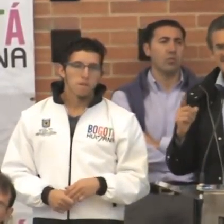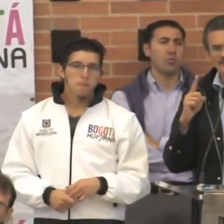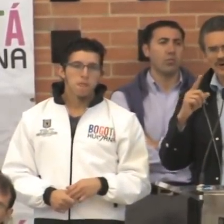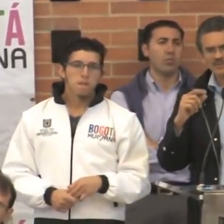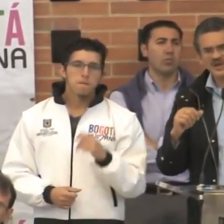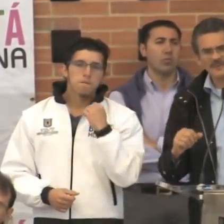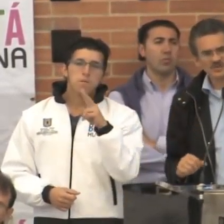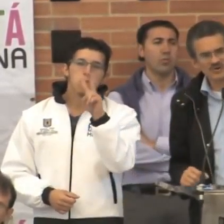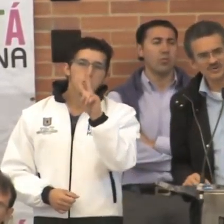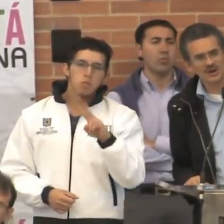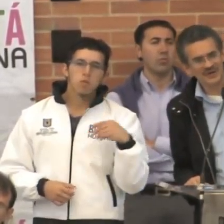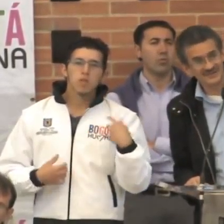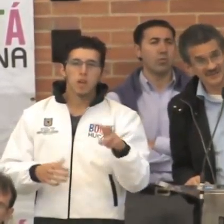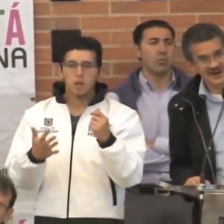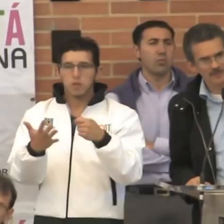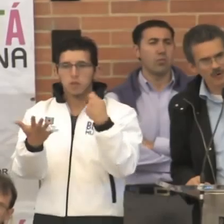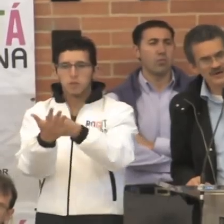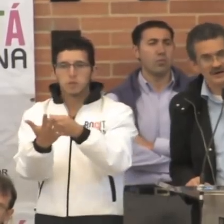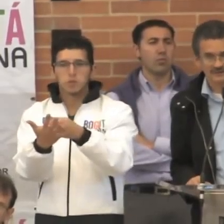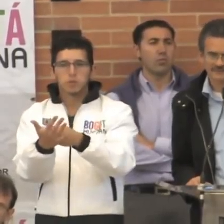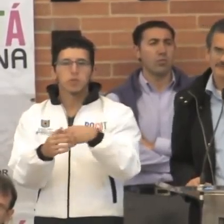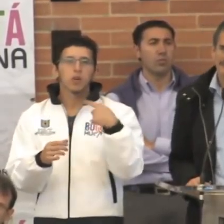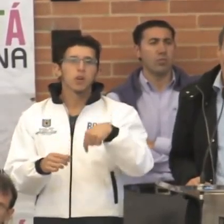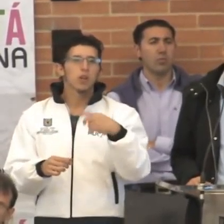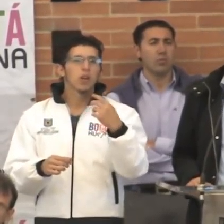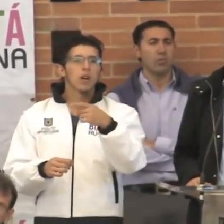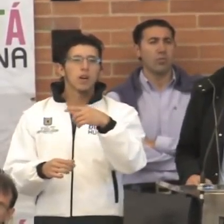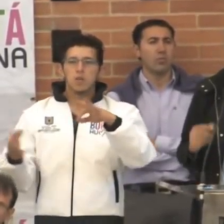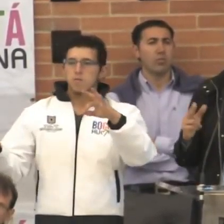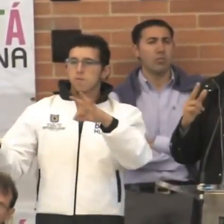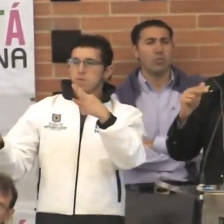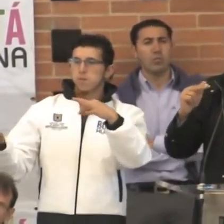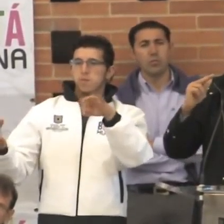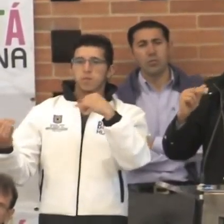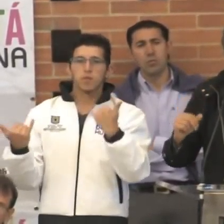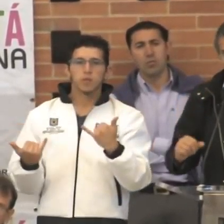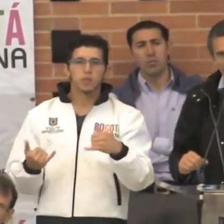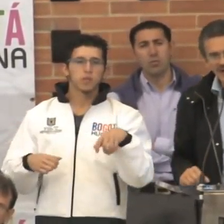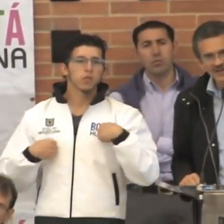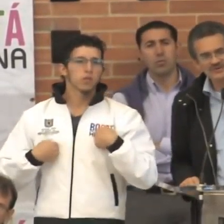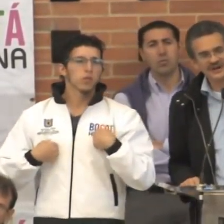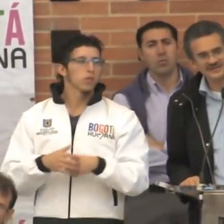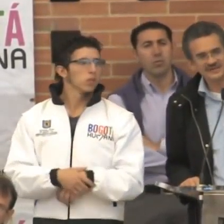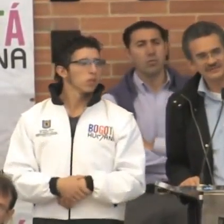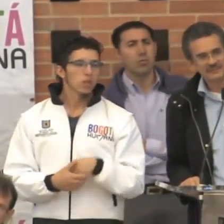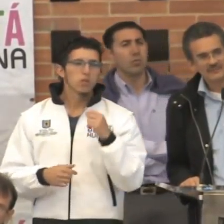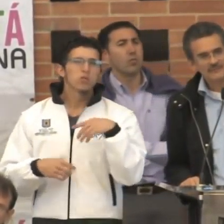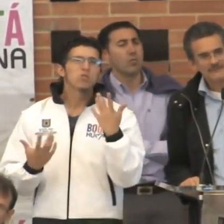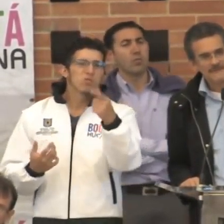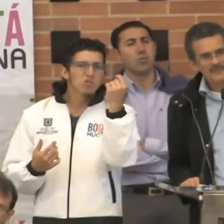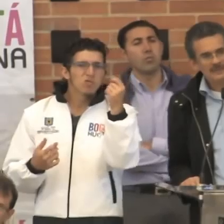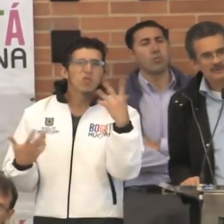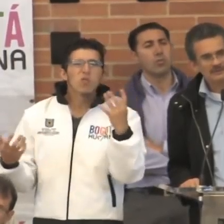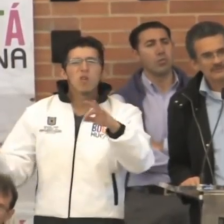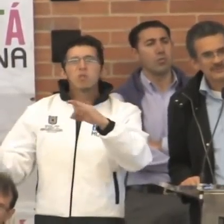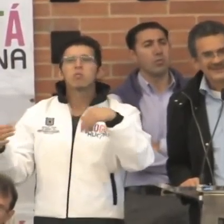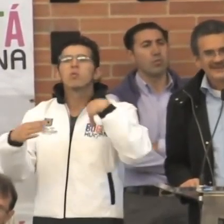El viernes aprobamos el presupuesto de la orquesta filarmónica. ¿Saben qué va a hacer la orquesta filarmónica el año entrante?